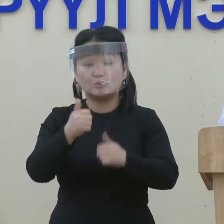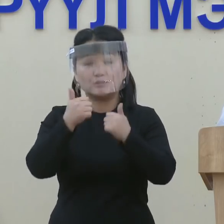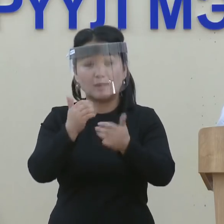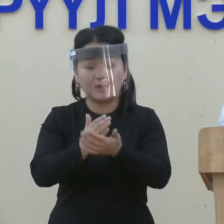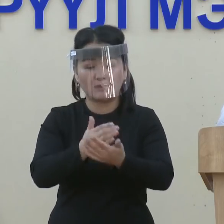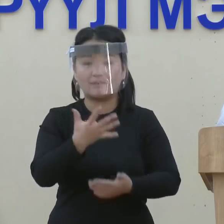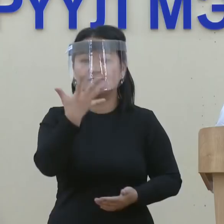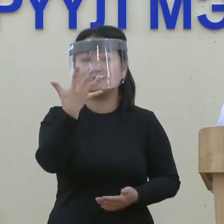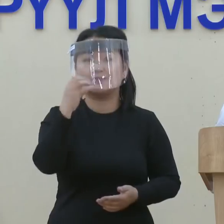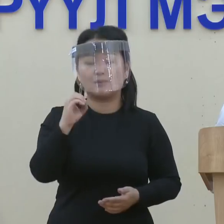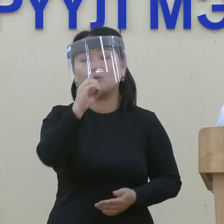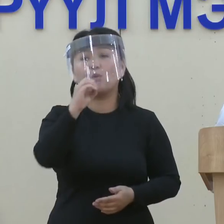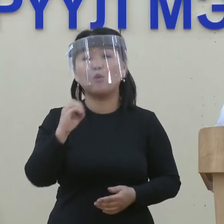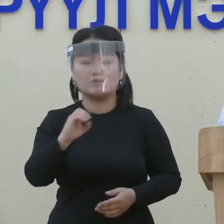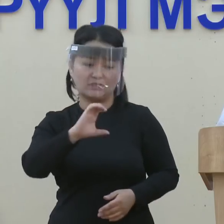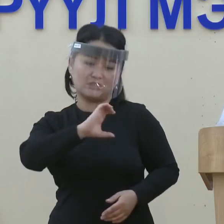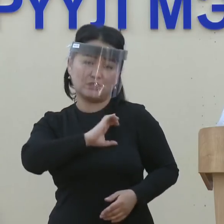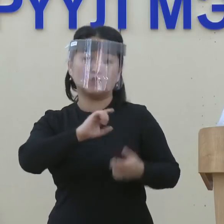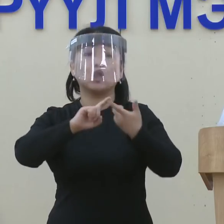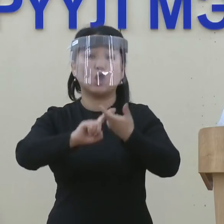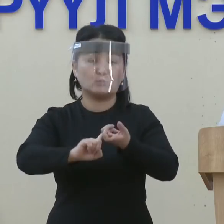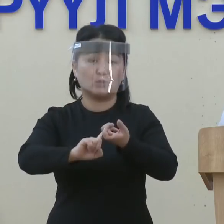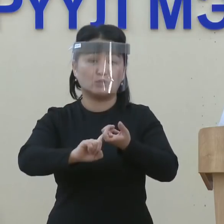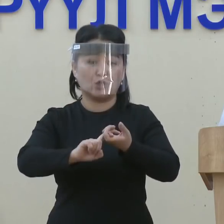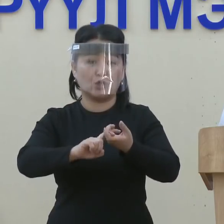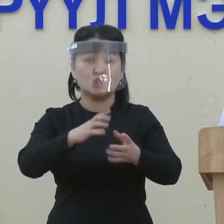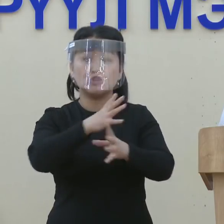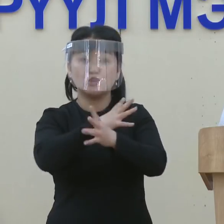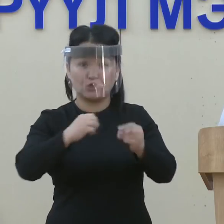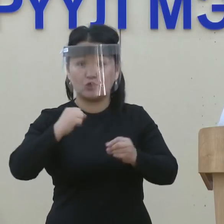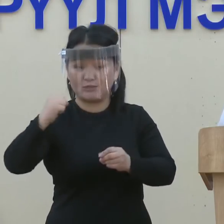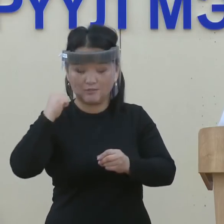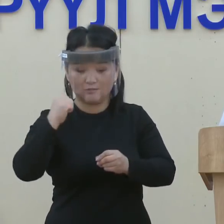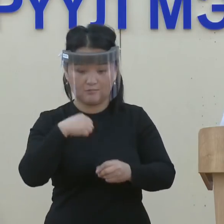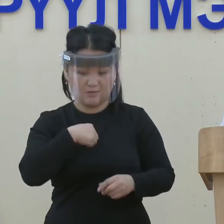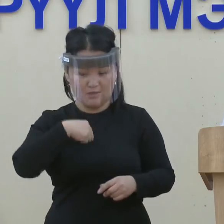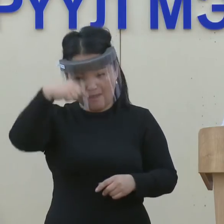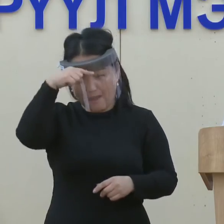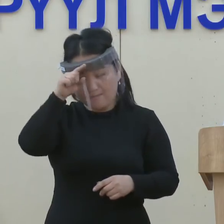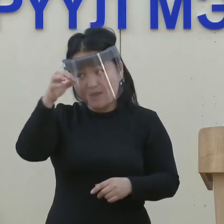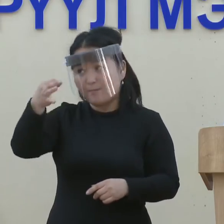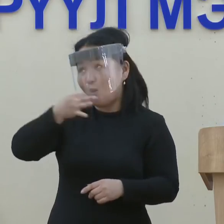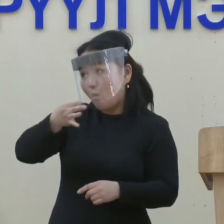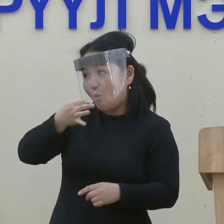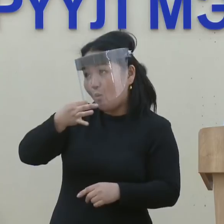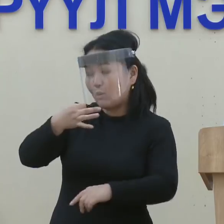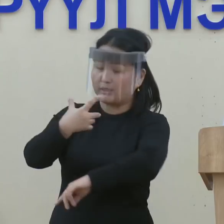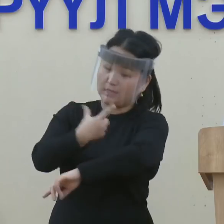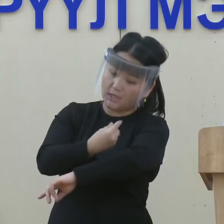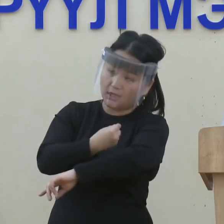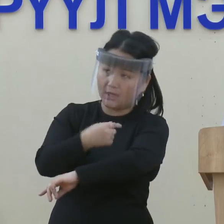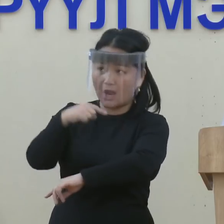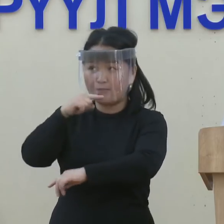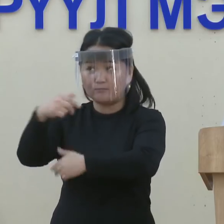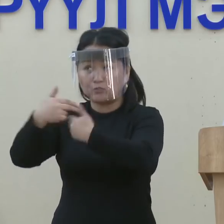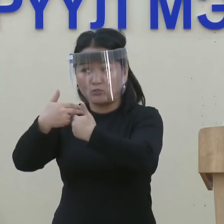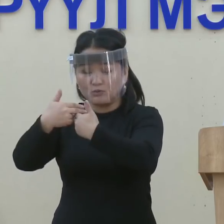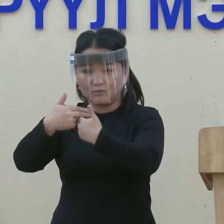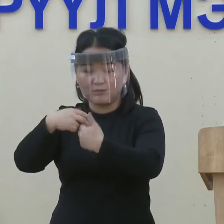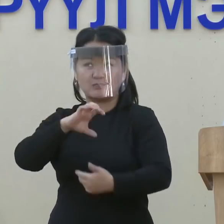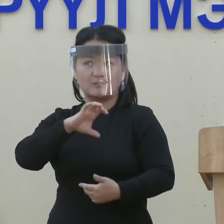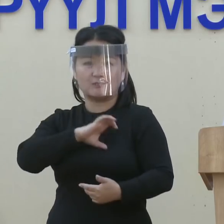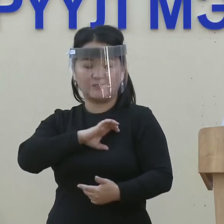бараг 50% нь нөлөөлдөг. Тэр эмчилгээнд итгэж үнэмших те юм имээ уух эмчилгээгээ хийлгэж